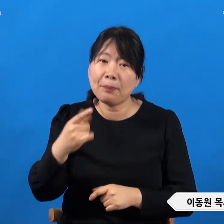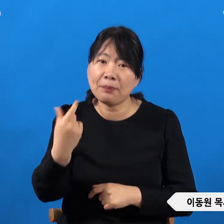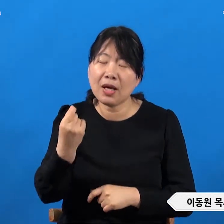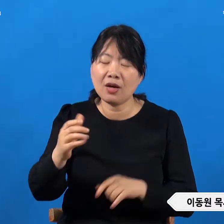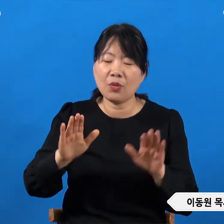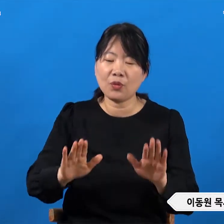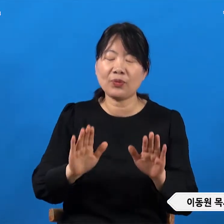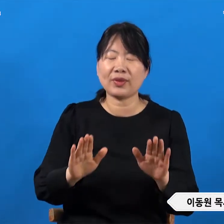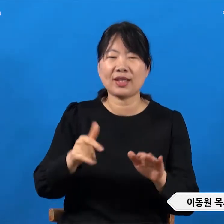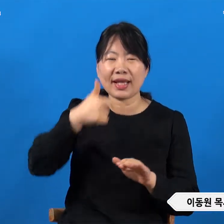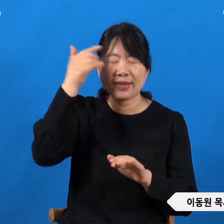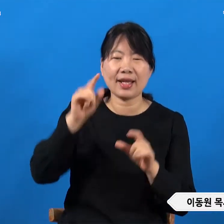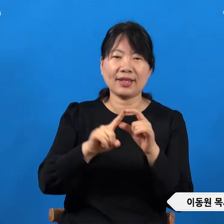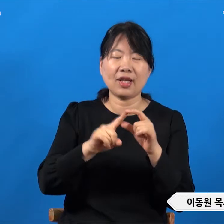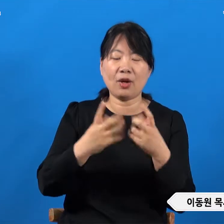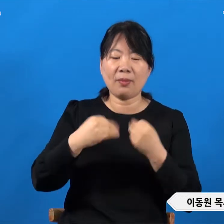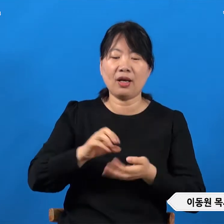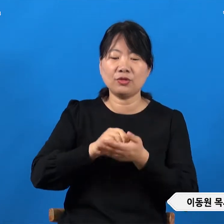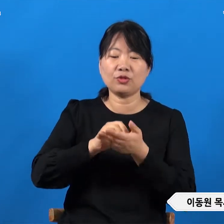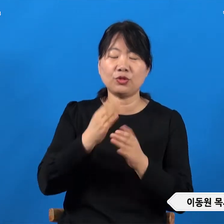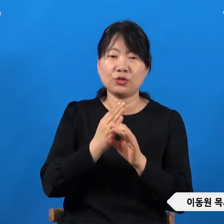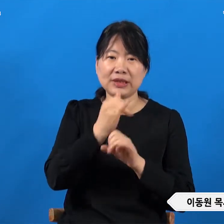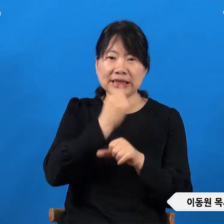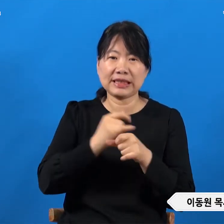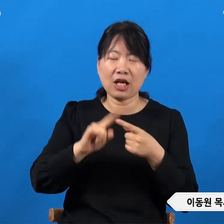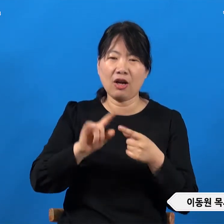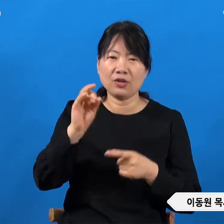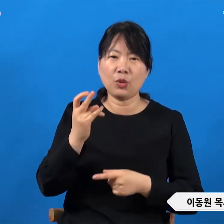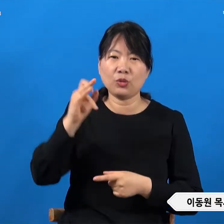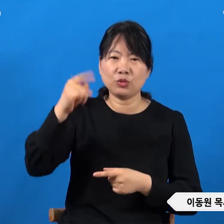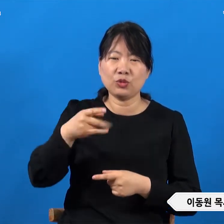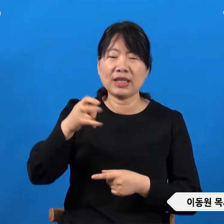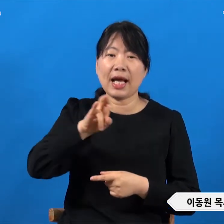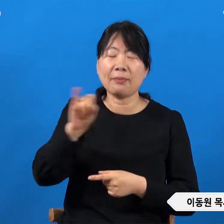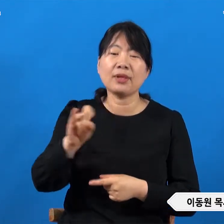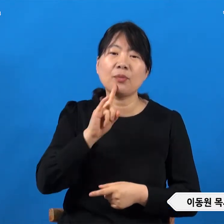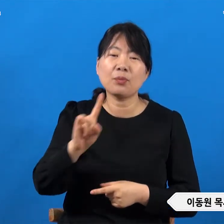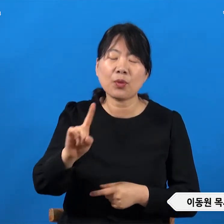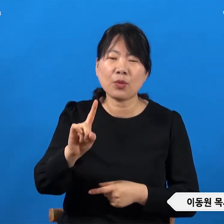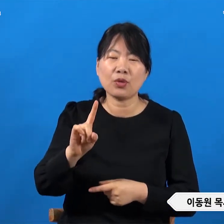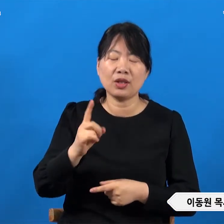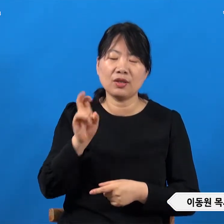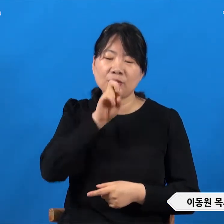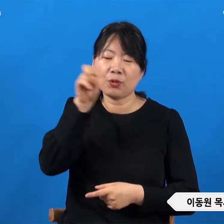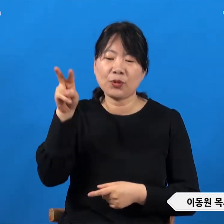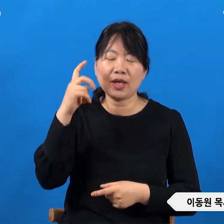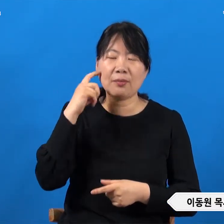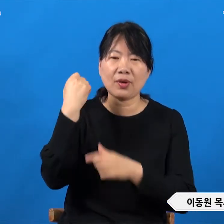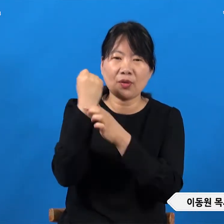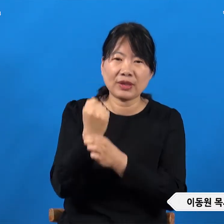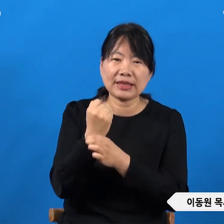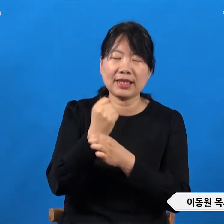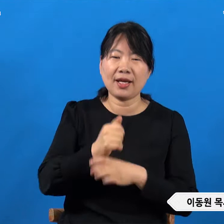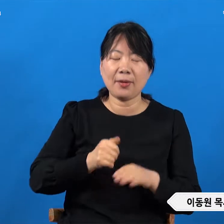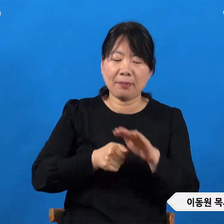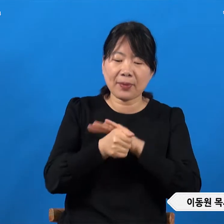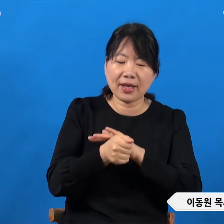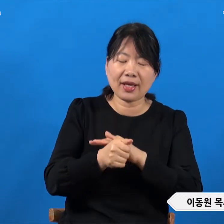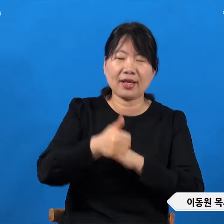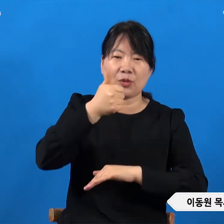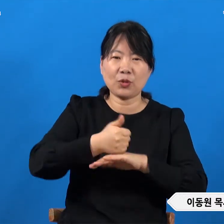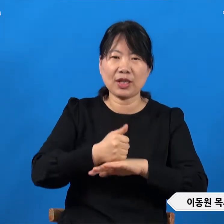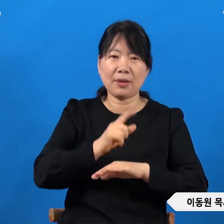네, 오늘은 고사성어가 많이 출연합니다. 용두사미가 뭐예요? 용의 머리에 뱀꼬리라는